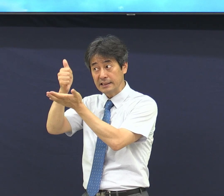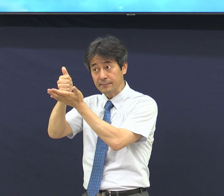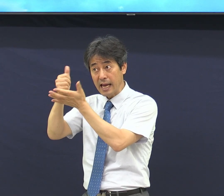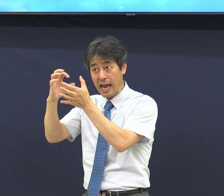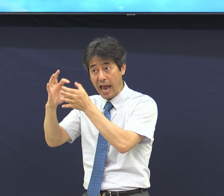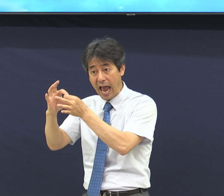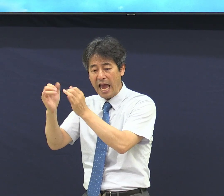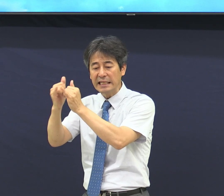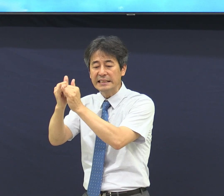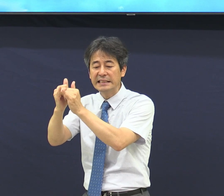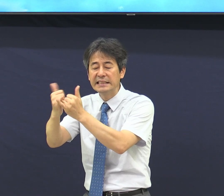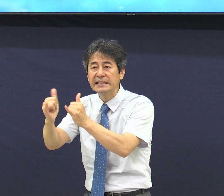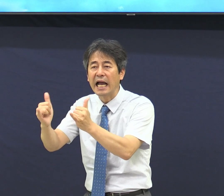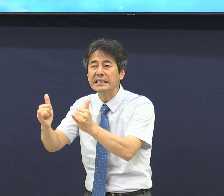보면